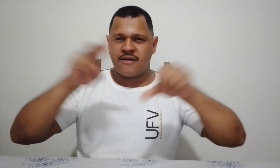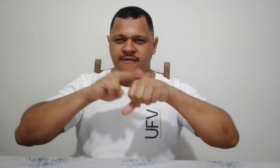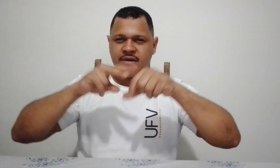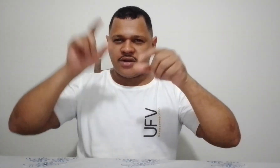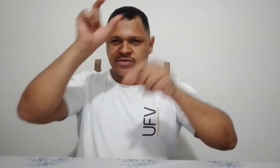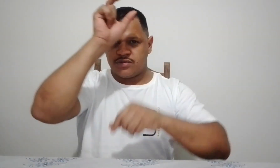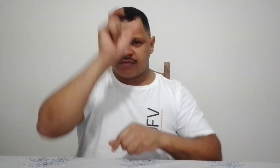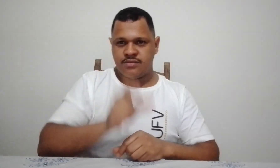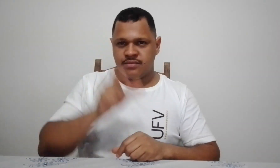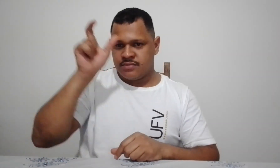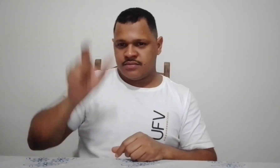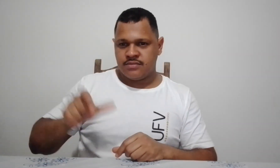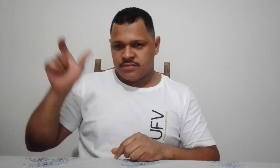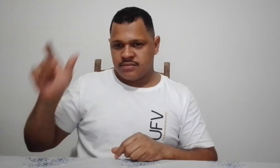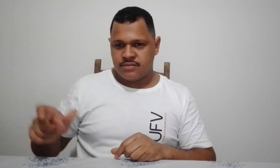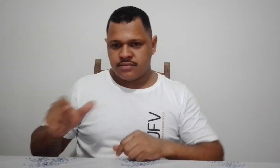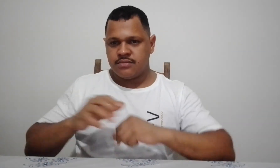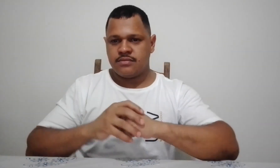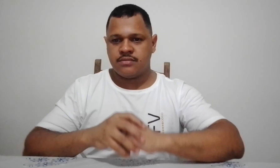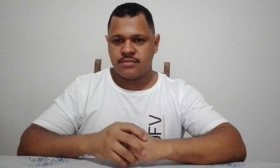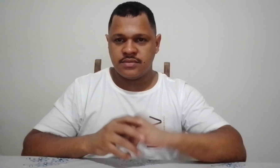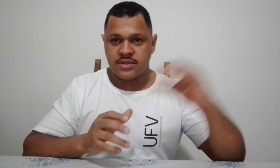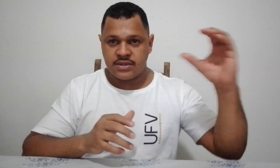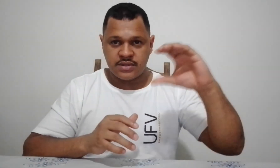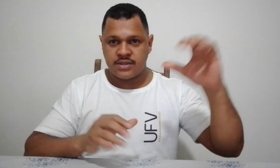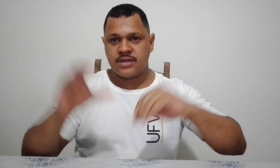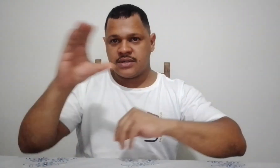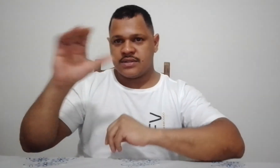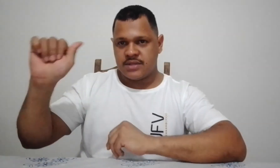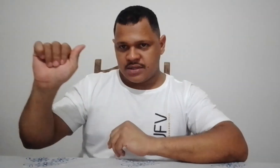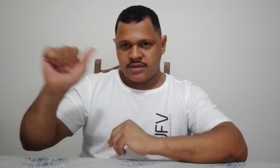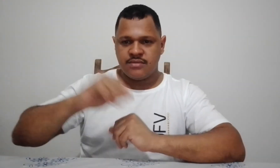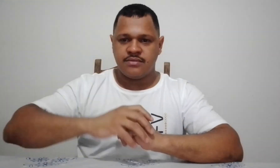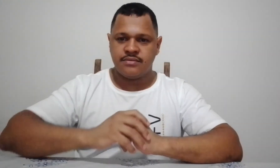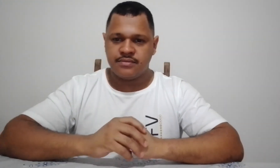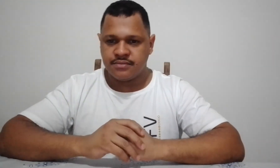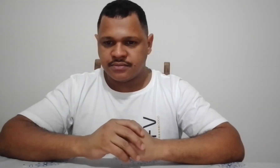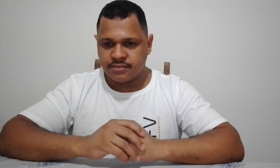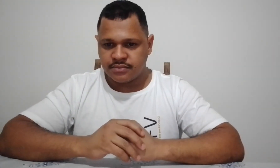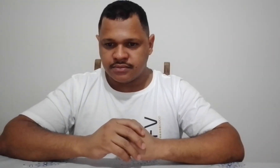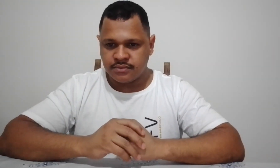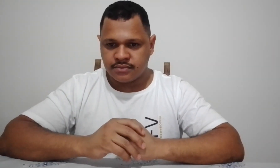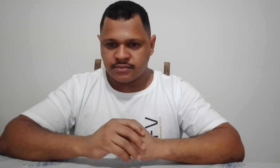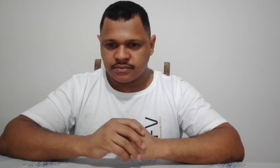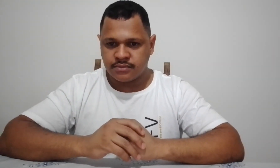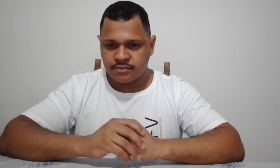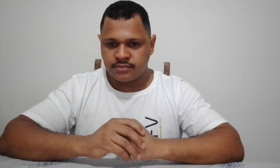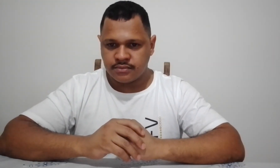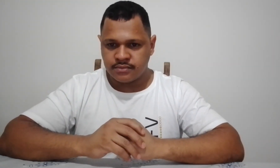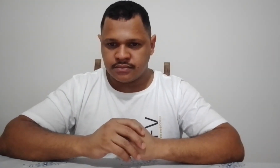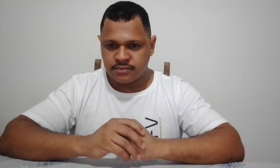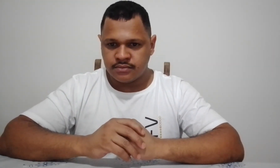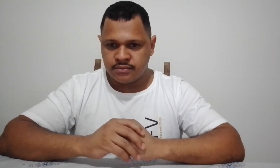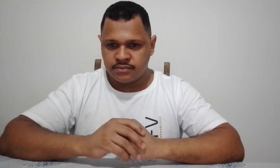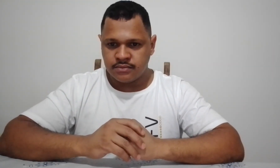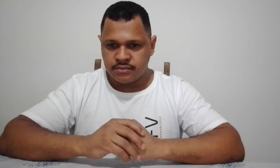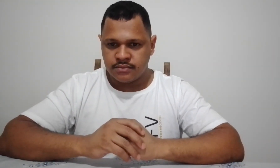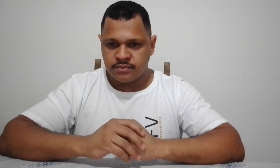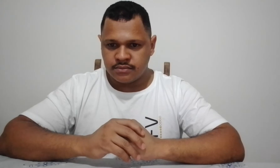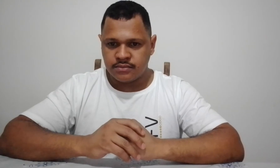Puramente capacitivo, nós tínhamos que no circuito CC, V é igual a 1 sobre C